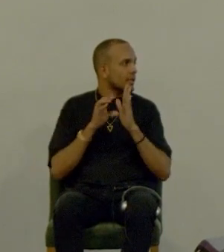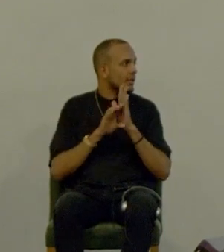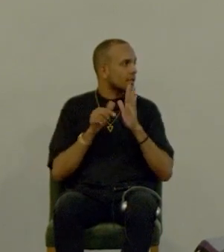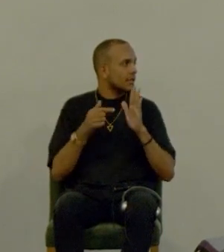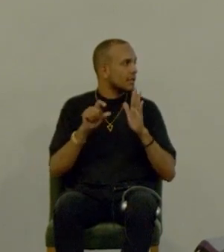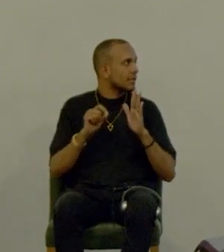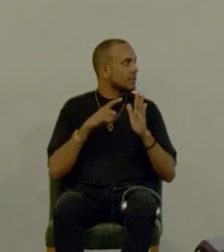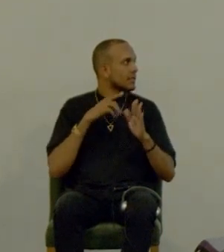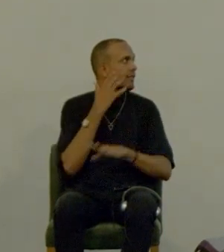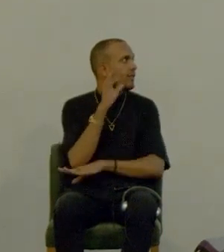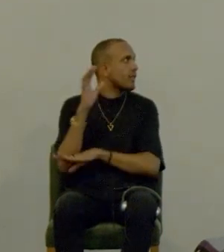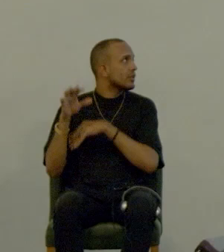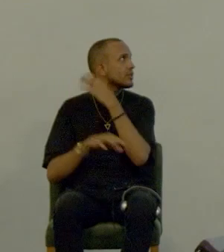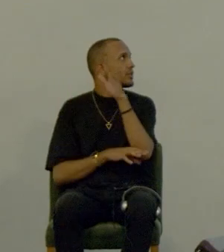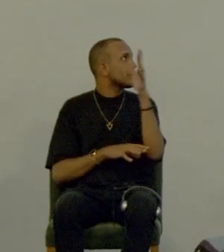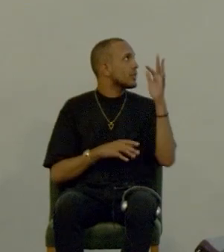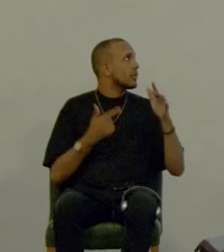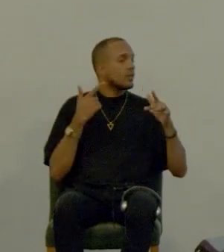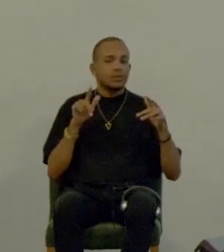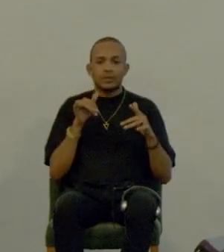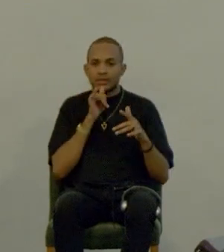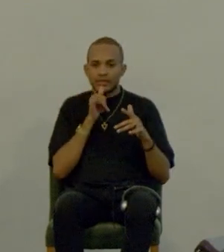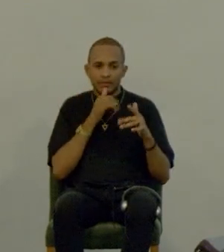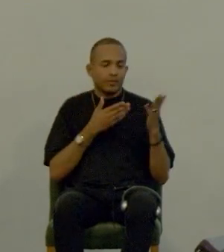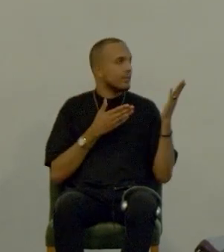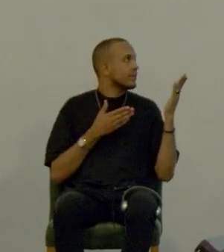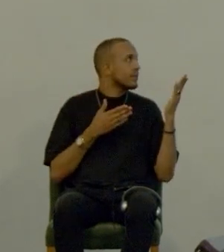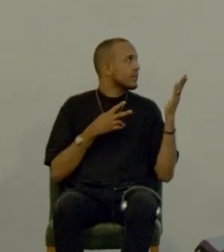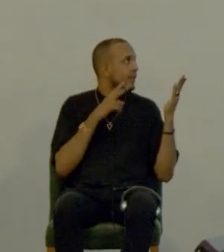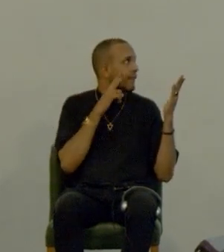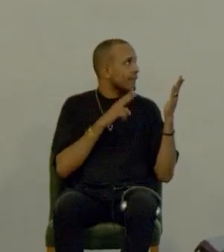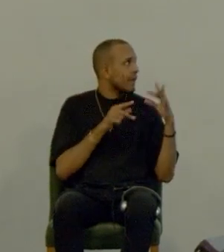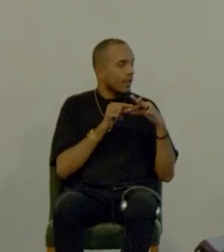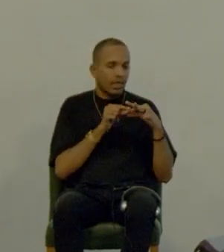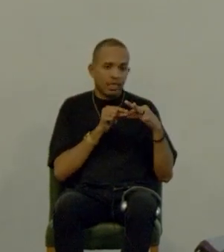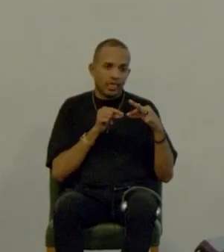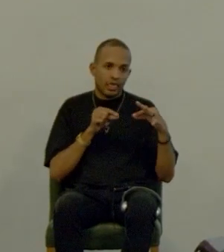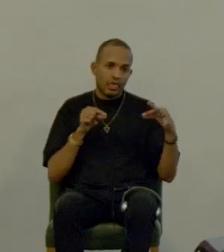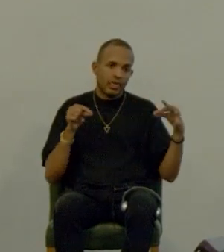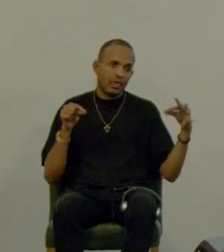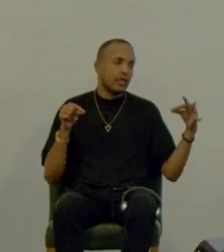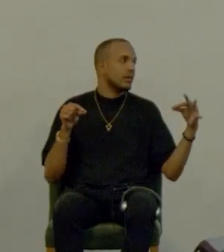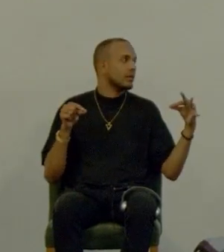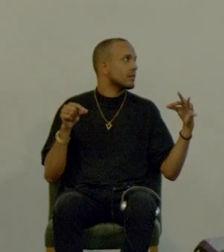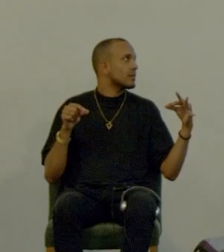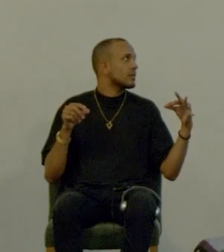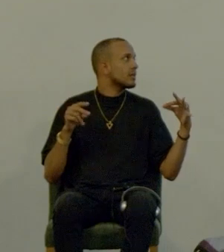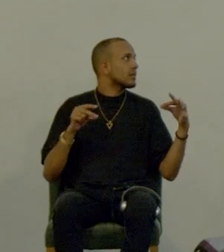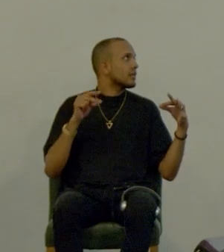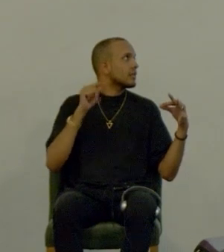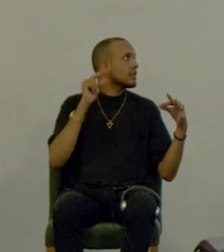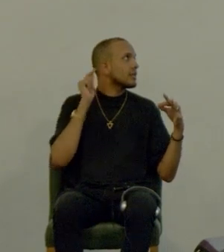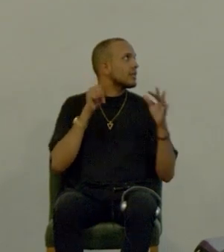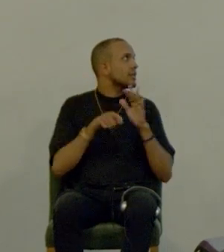por floresta, né? Um outro exemplo, né? Vocês veem essas linhas retas aqui? Elas são estruturas antigas